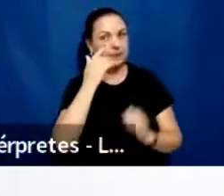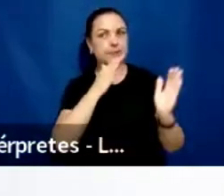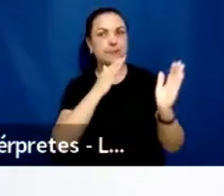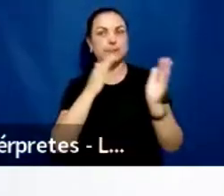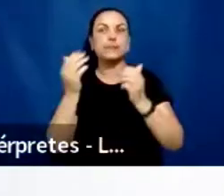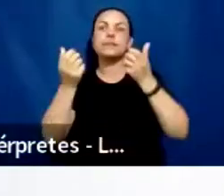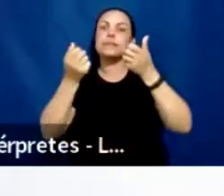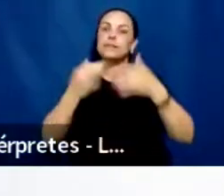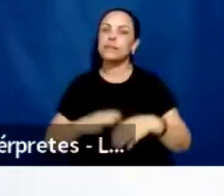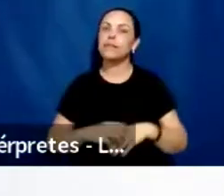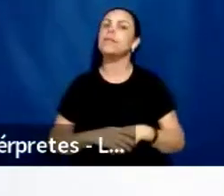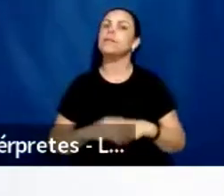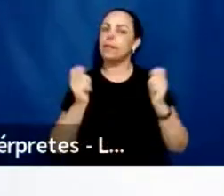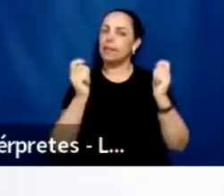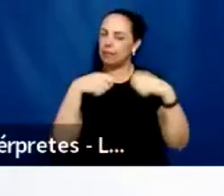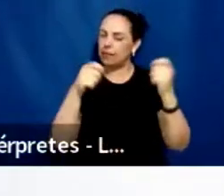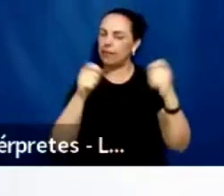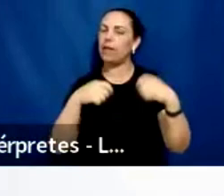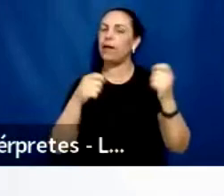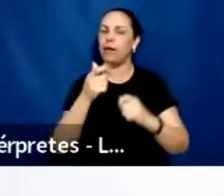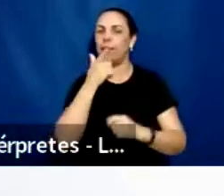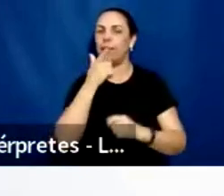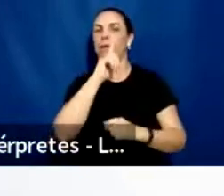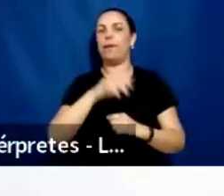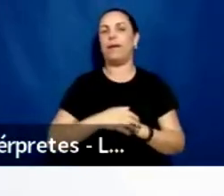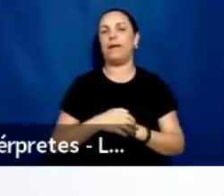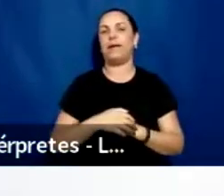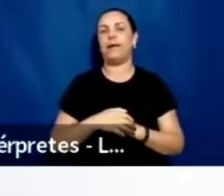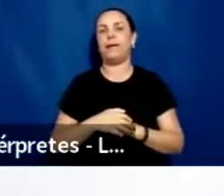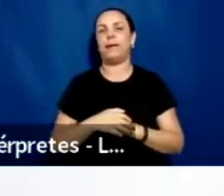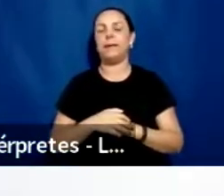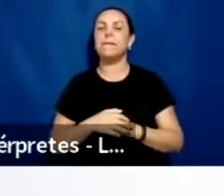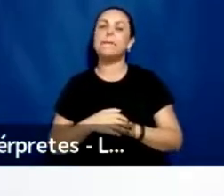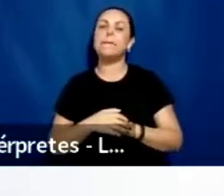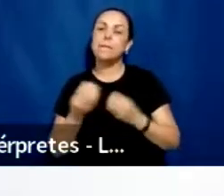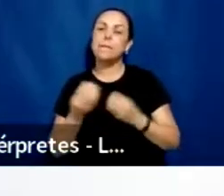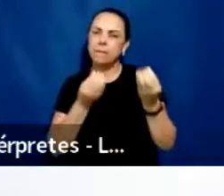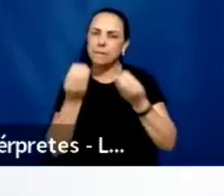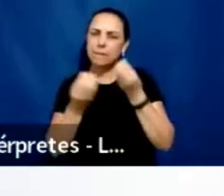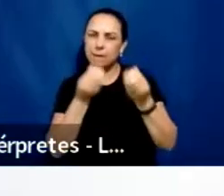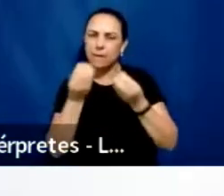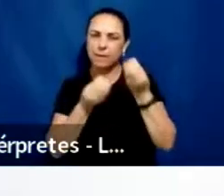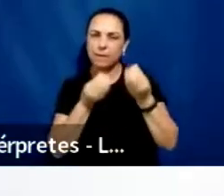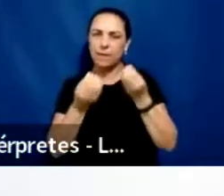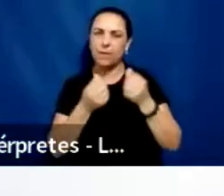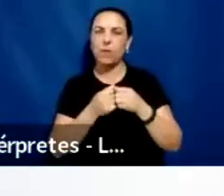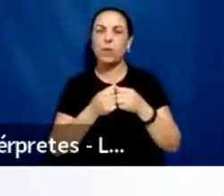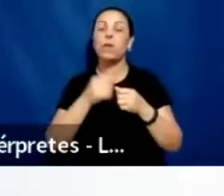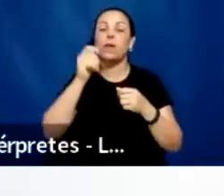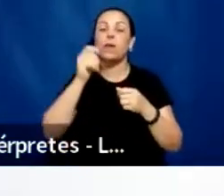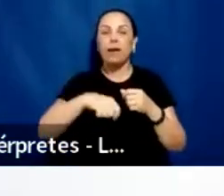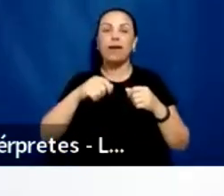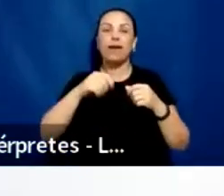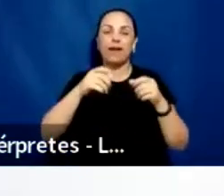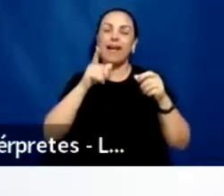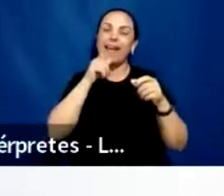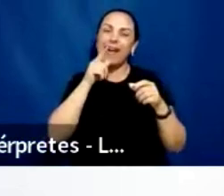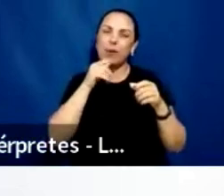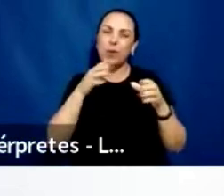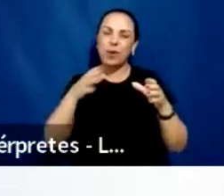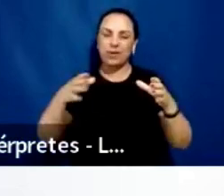sim um meio de nós fazermos isso, que é por meio da reação química da magnetização da